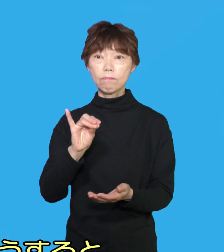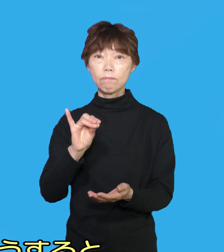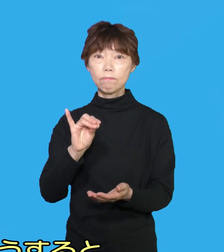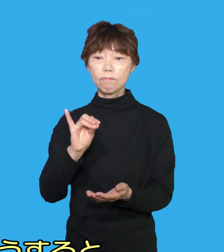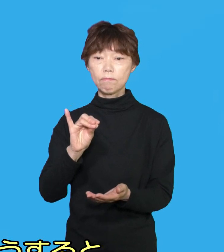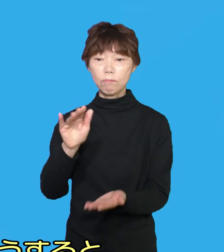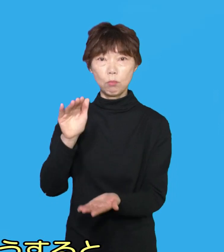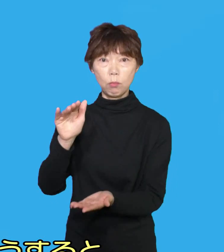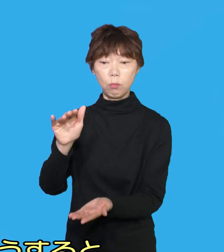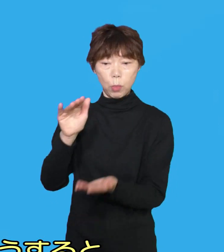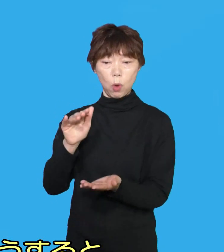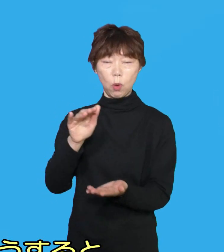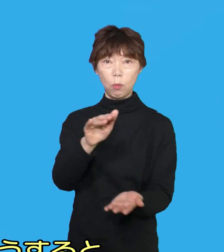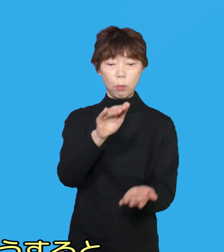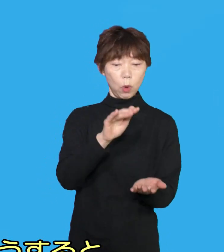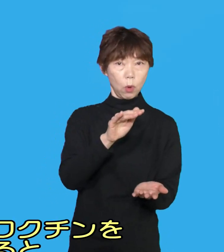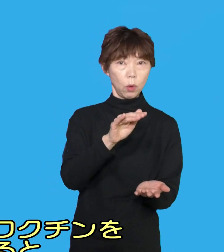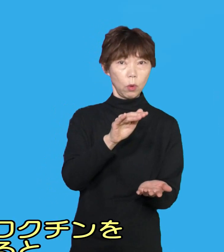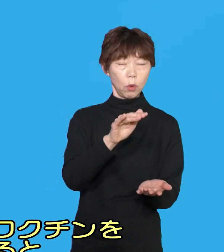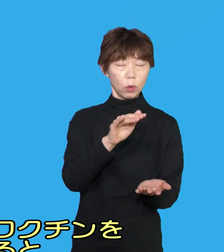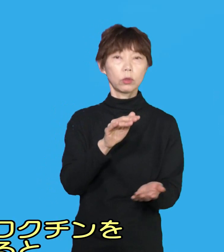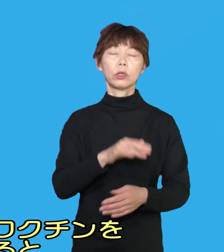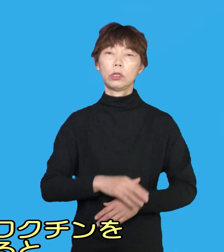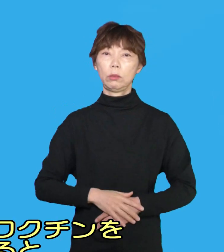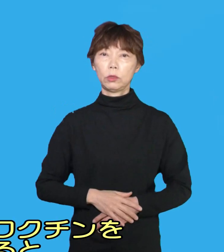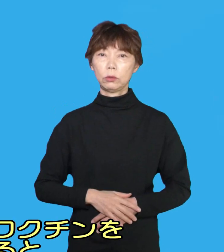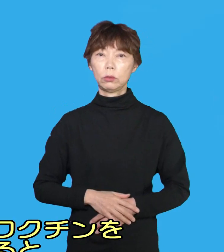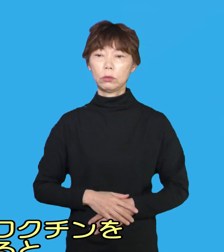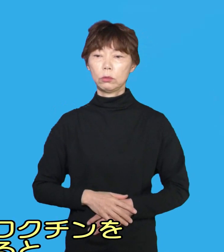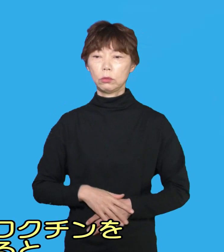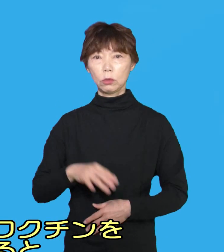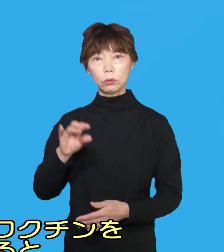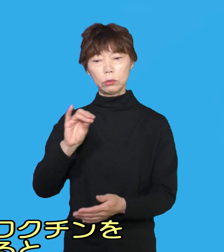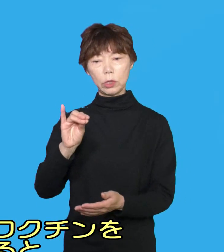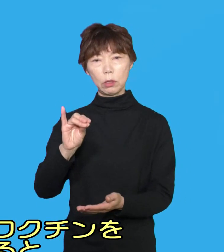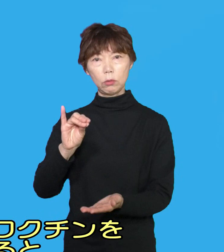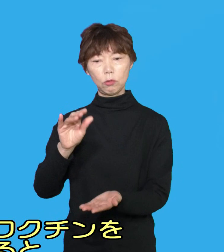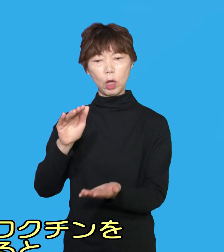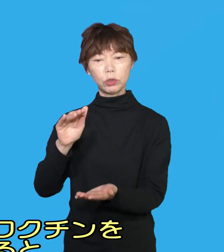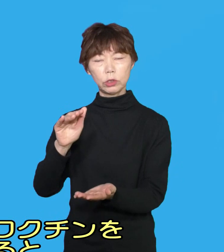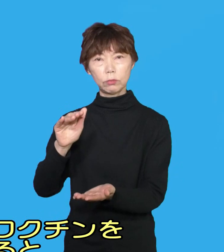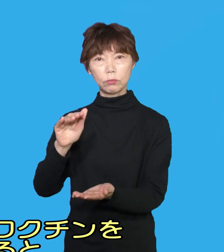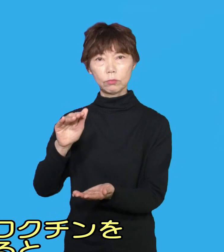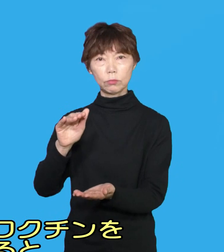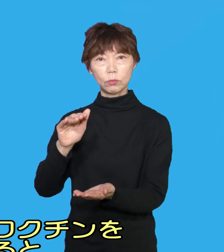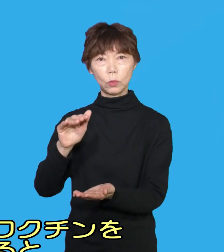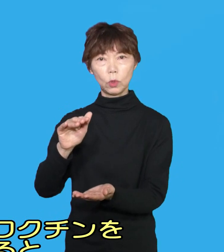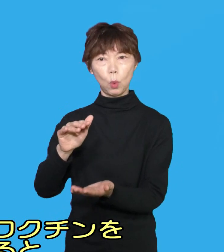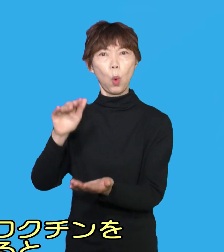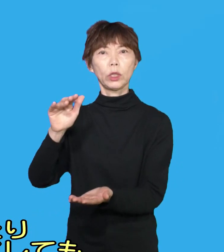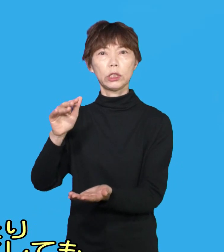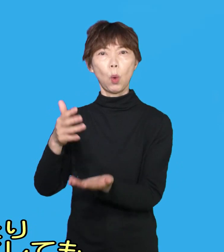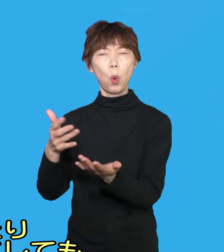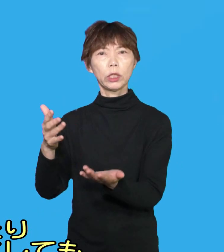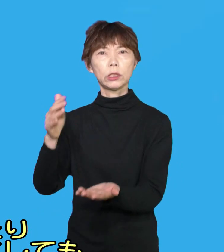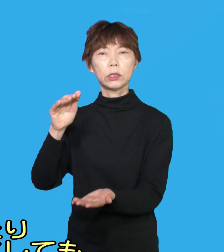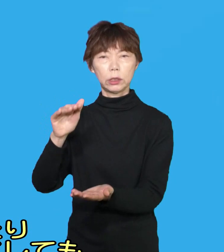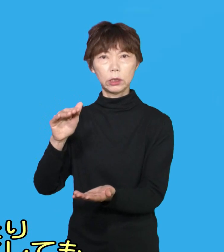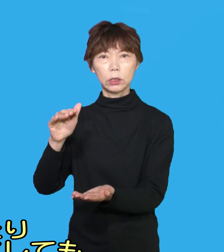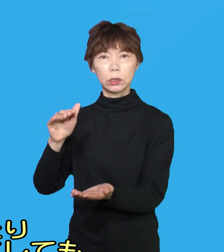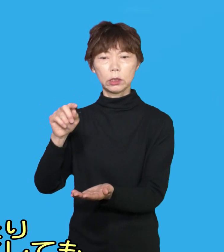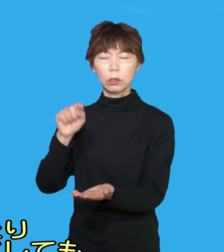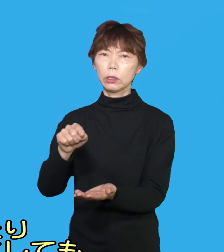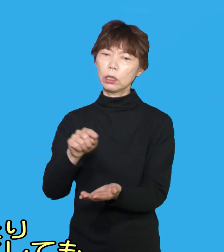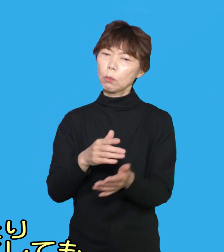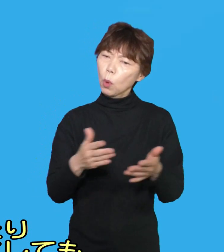聞いております。でそうするとやはりその1000のワクチンを受けれる場所となると、まあ、基幹病院であ